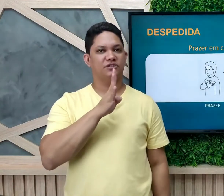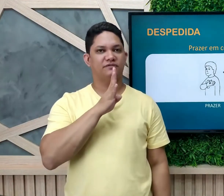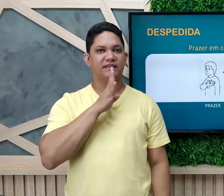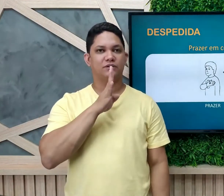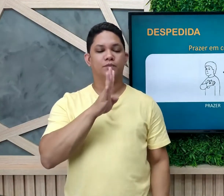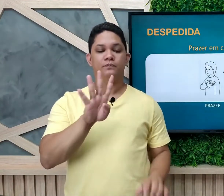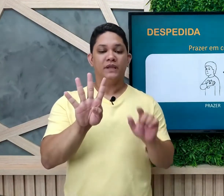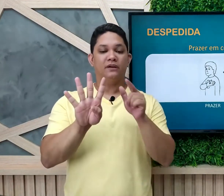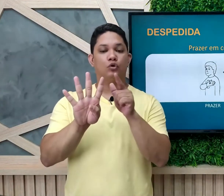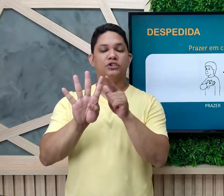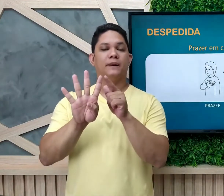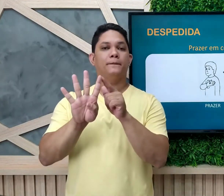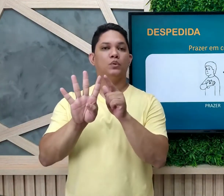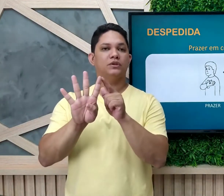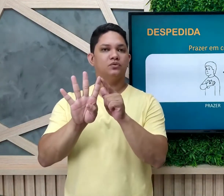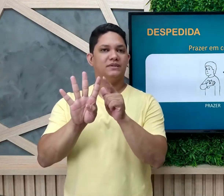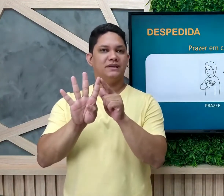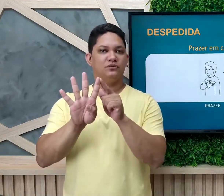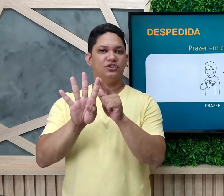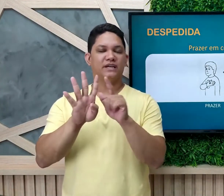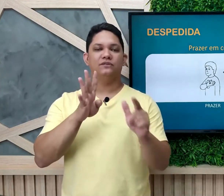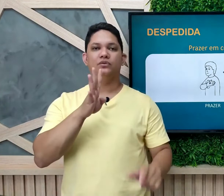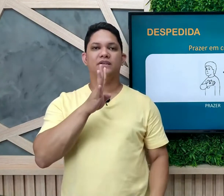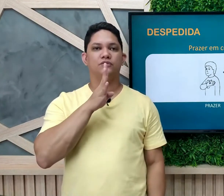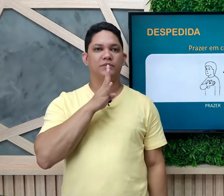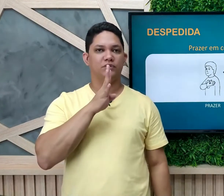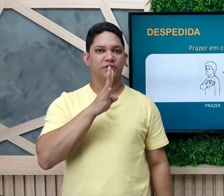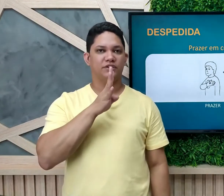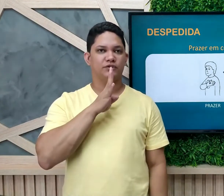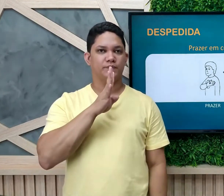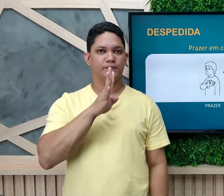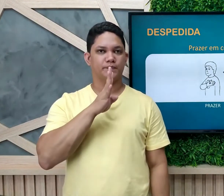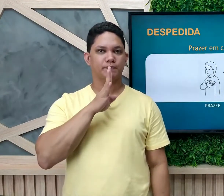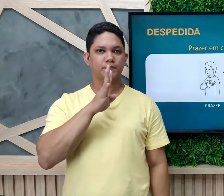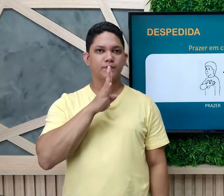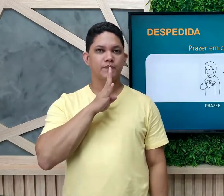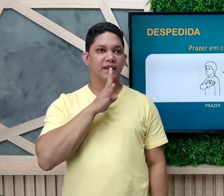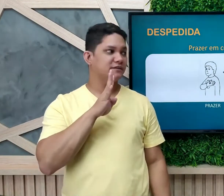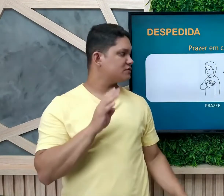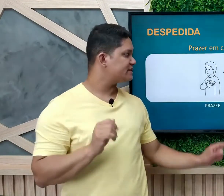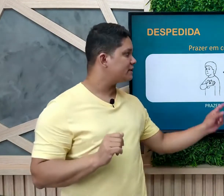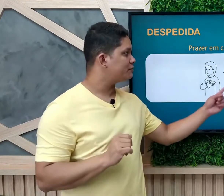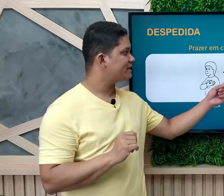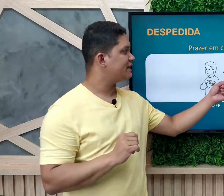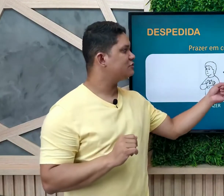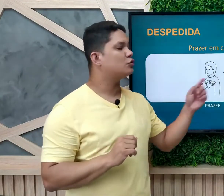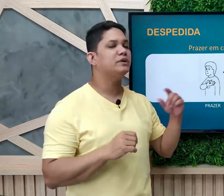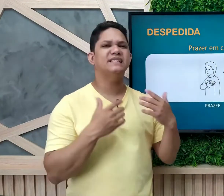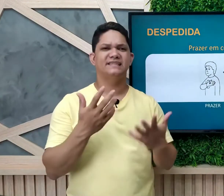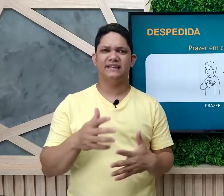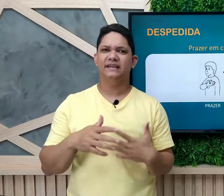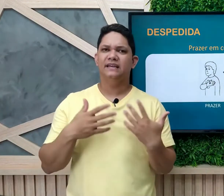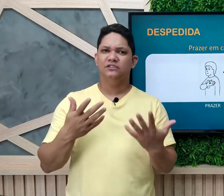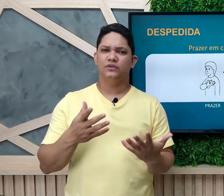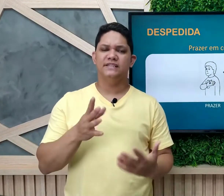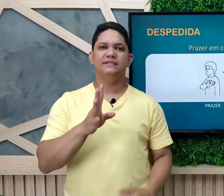vai então encostar a ponta do dedo indicador aqui no meio do queixo. Esse é o sinal para a ideia de conhecer, de